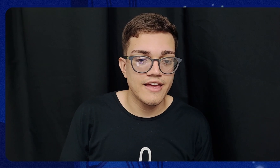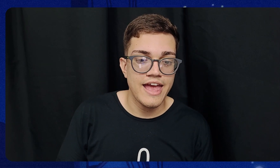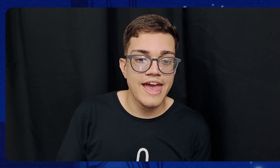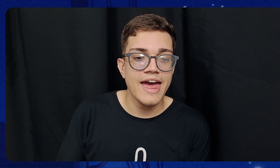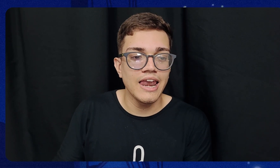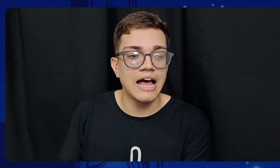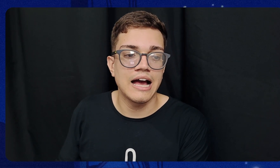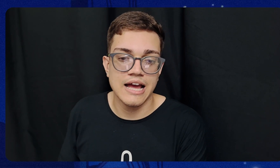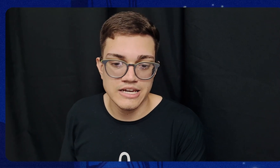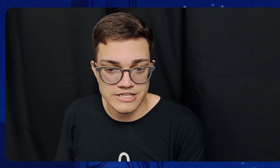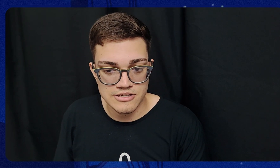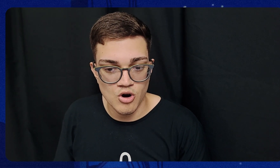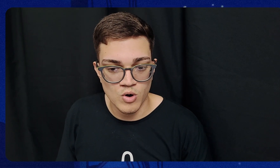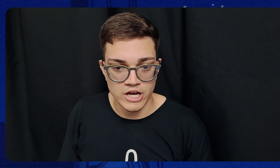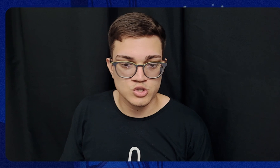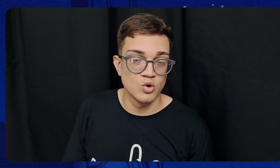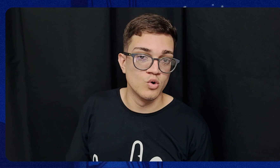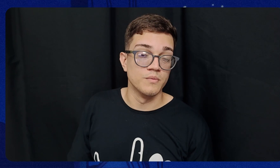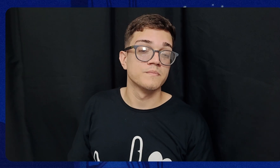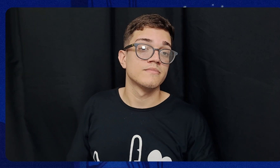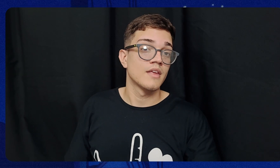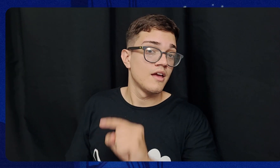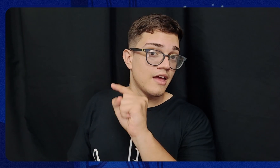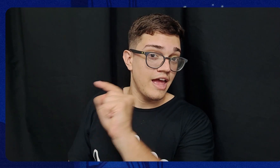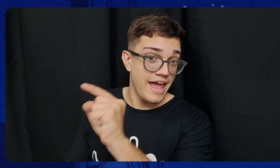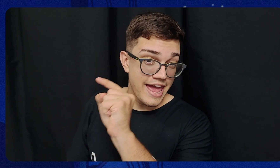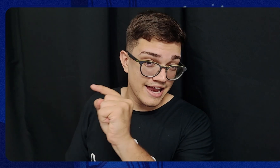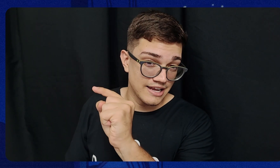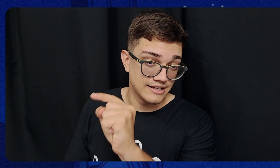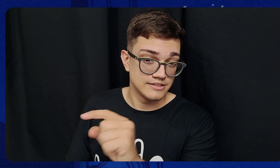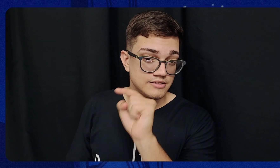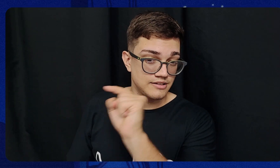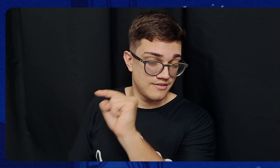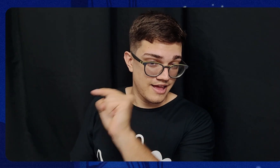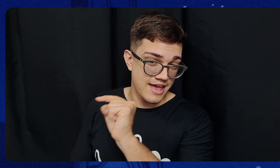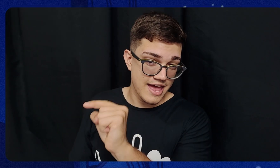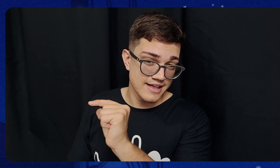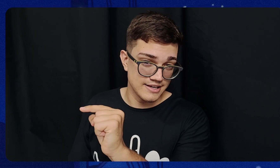né? Ela acariciou o cachorro. Ela,